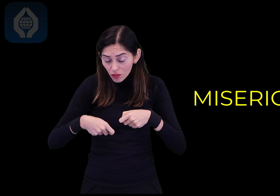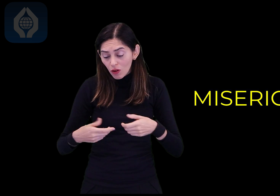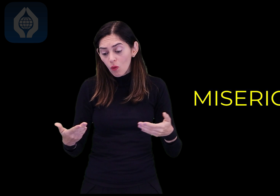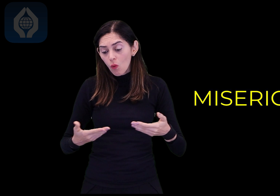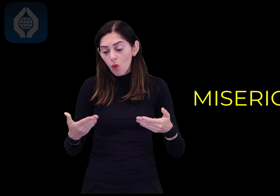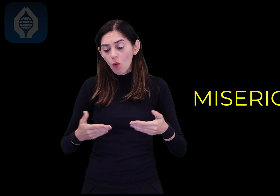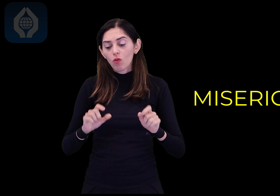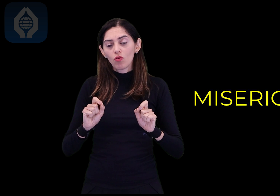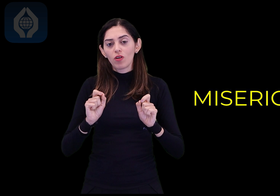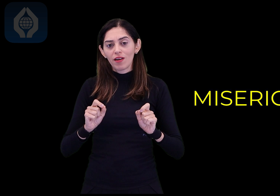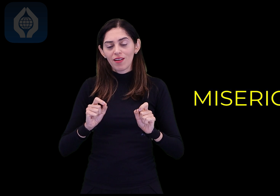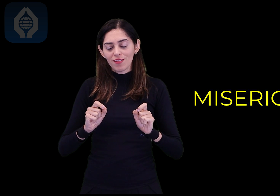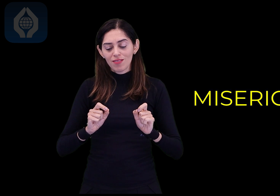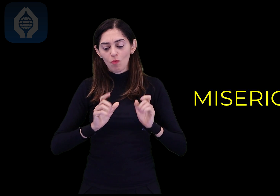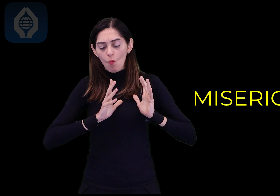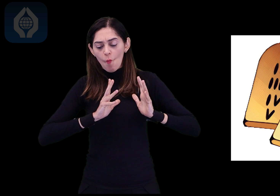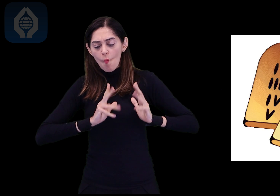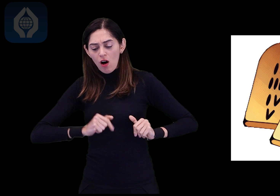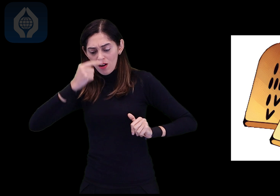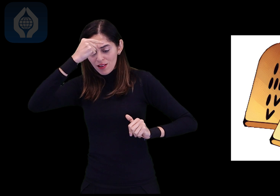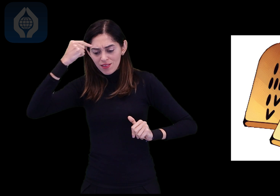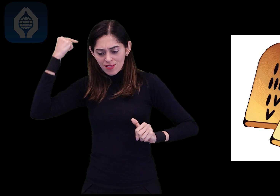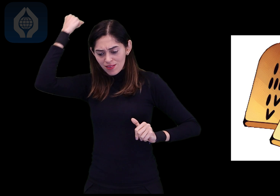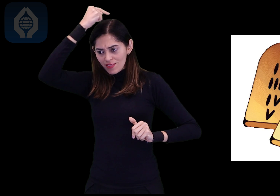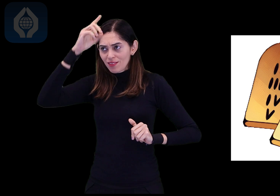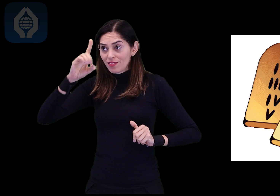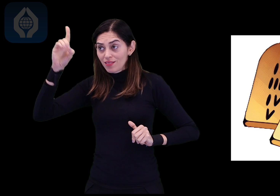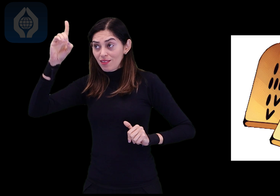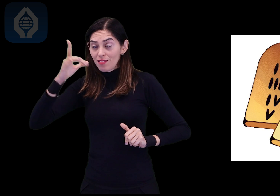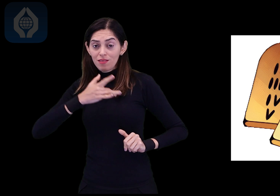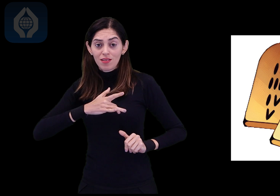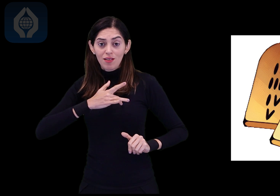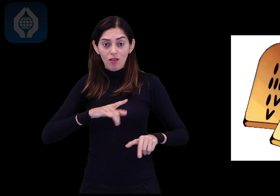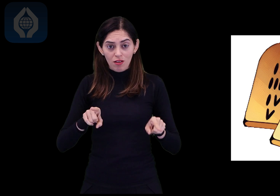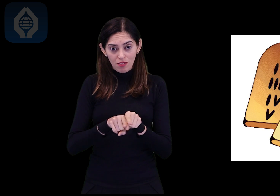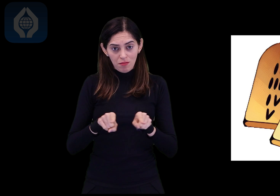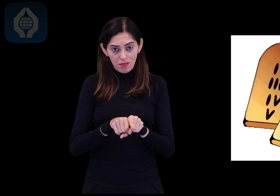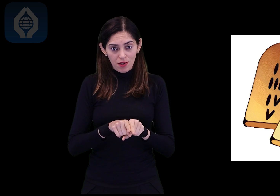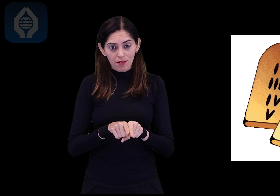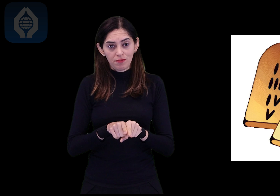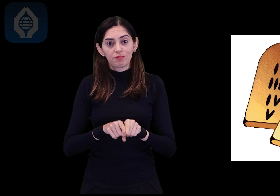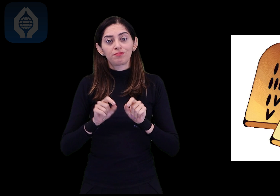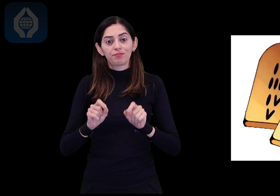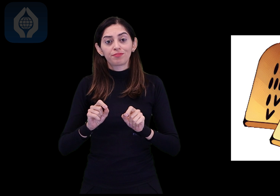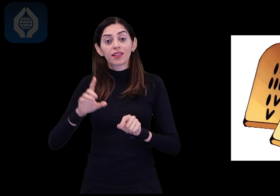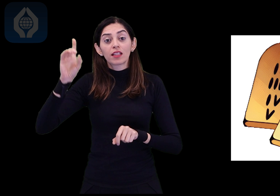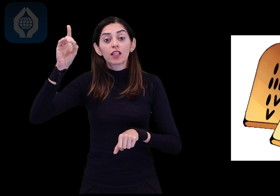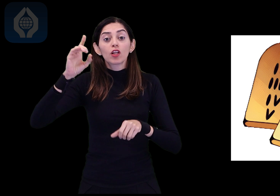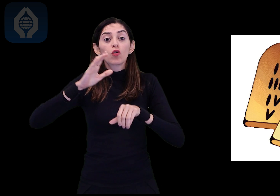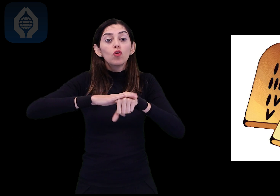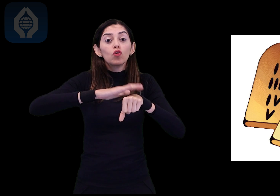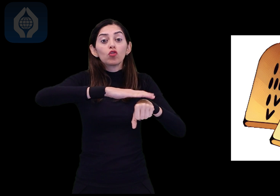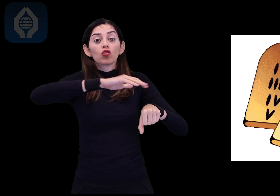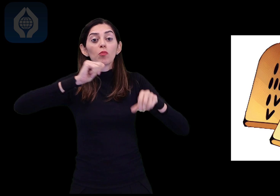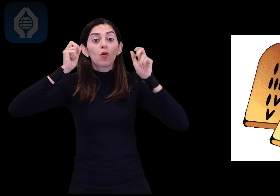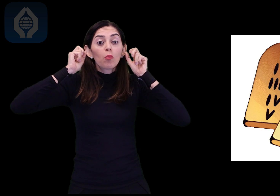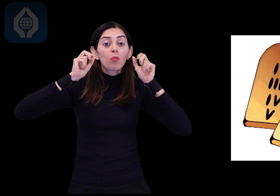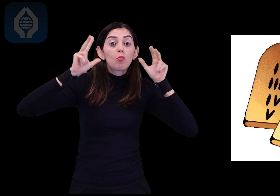sua misericórdia. B. Deus chamou Moisés outra vez para cima do monte. Do Monte Sinai, Deus falou com